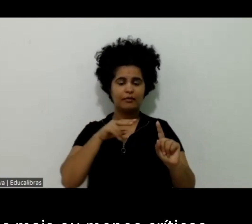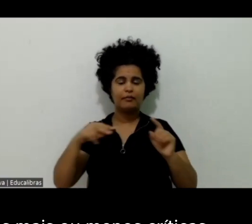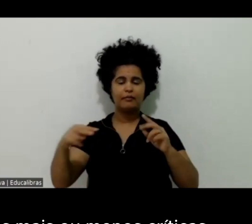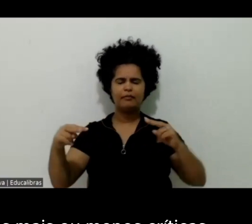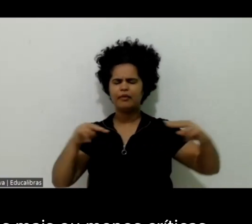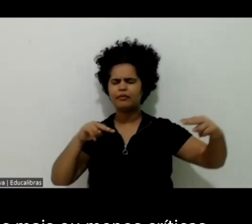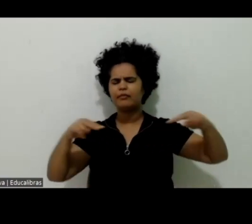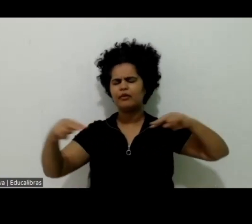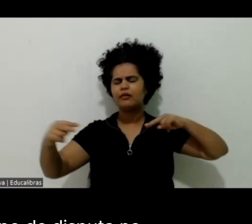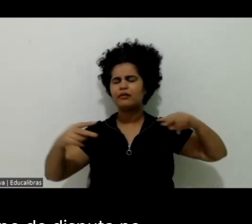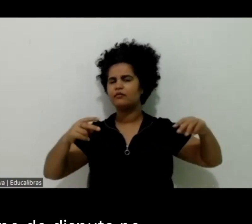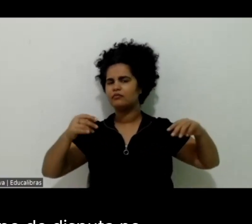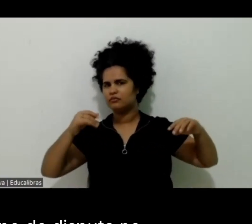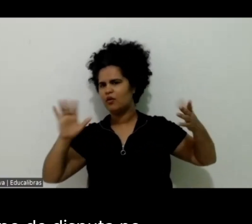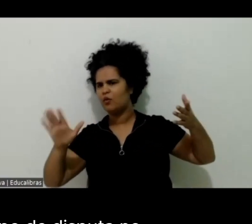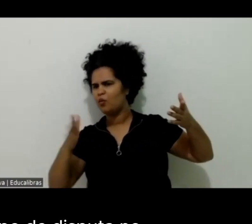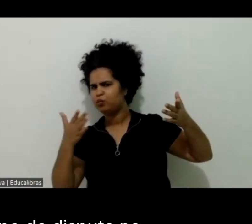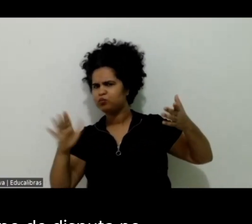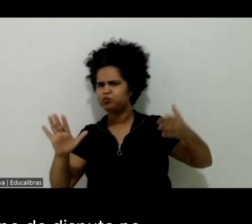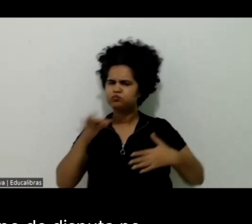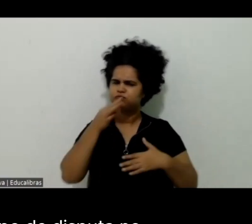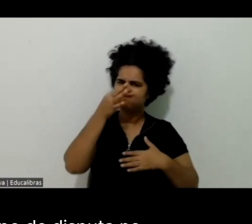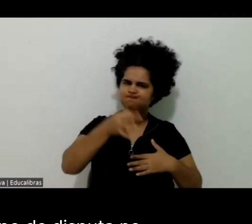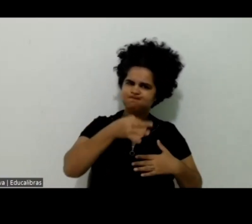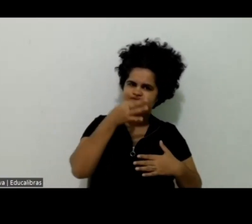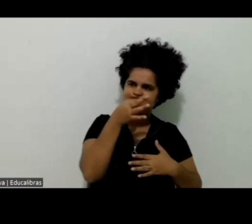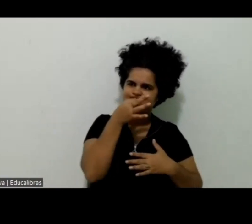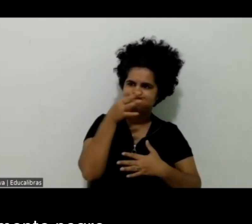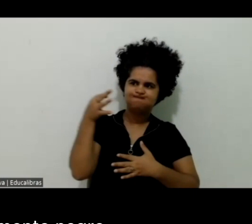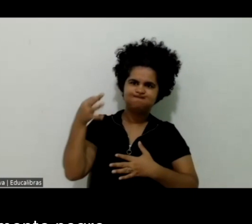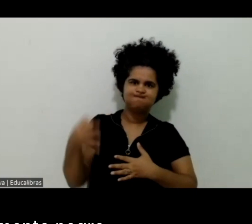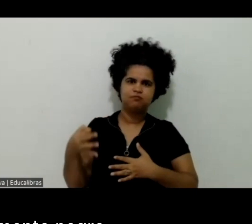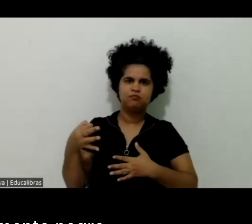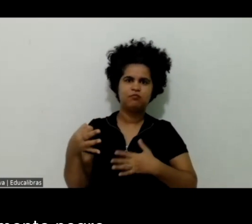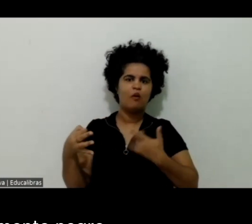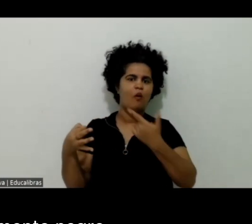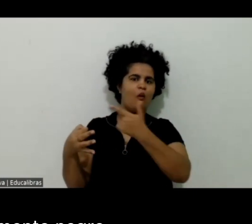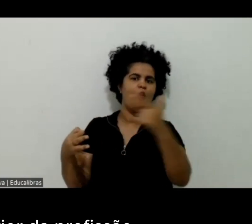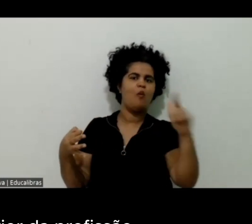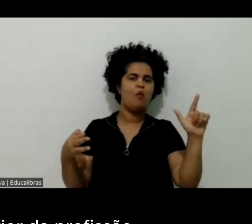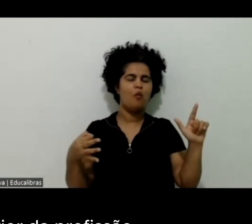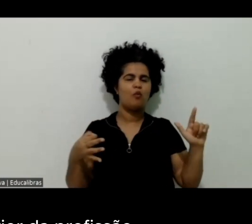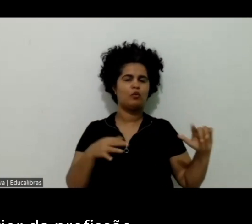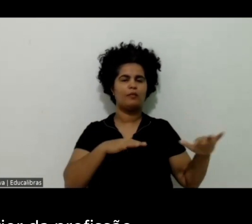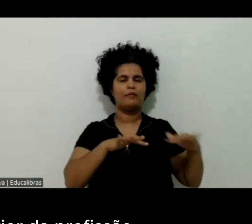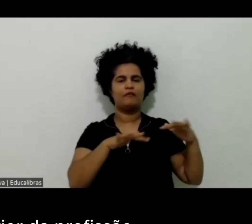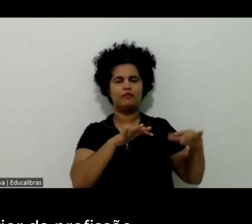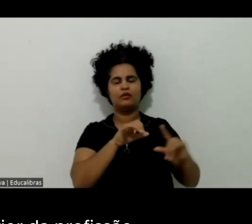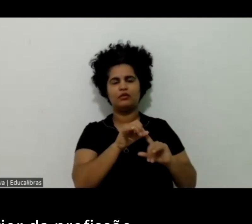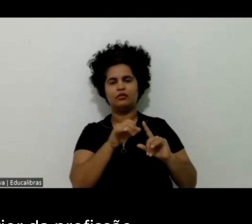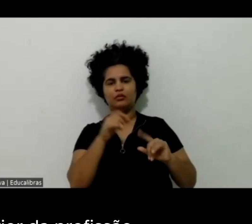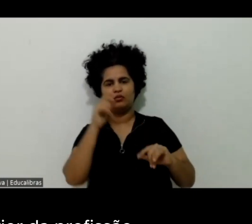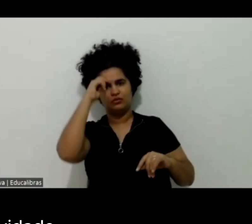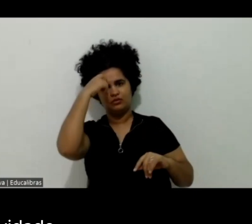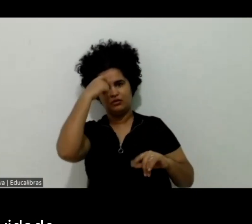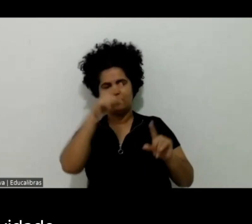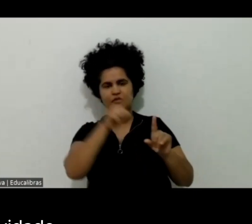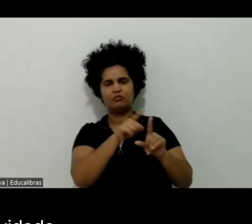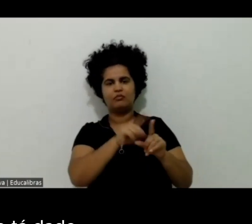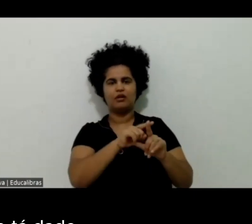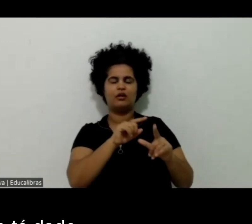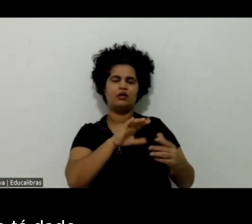menos críticas. Né, obviamente, com um campo de disputa no movimento, no âmbito mais geral do movimento negro, como também no interior da profissão,